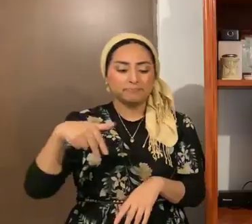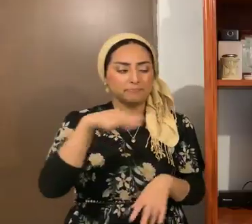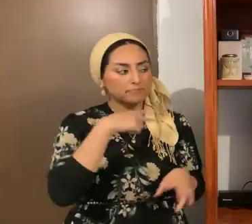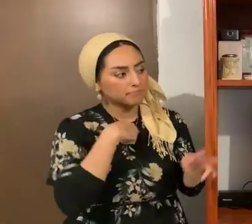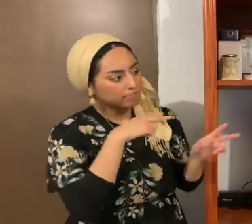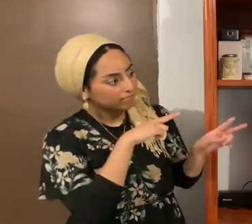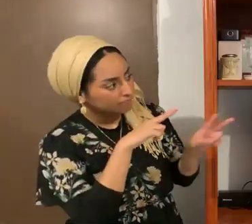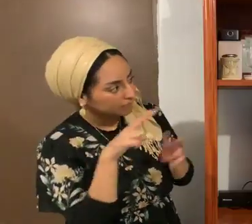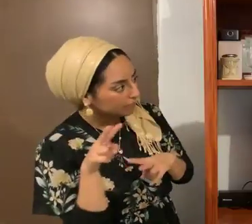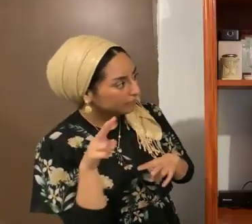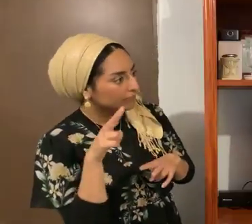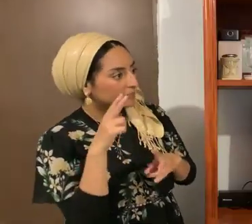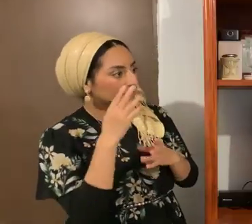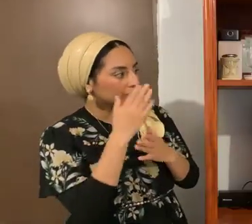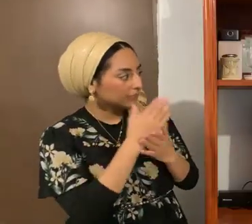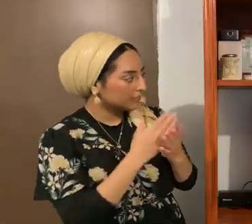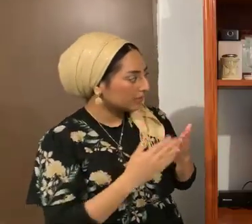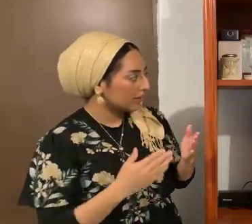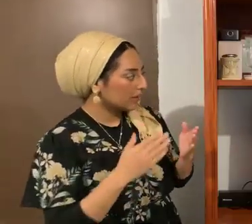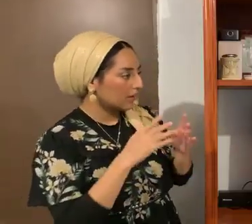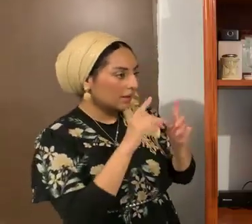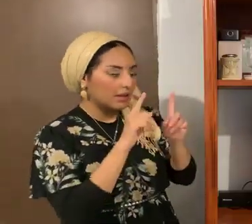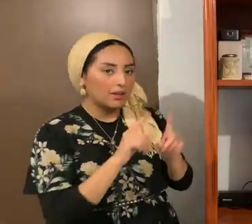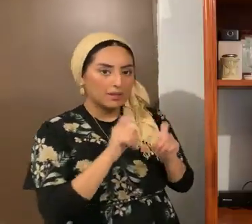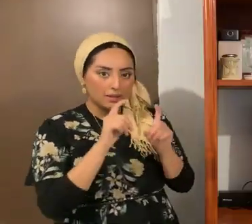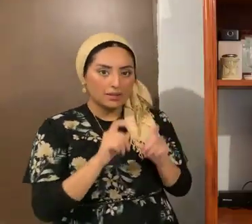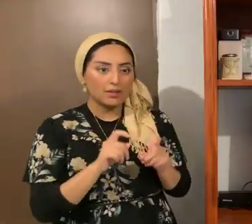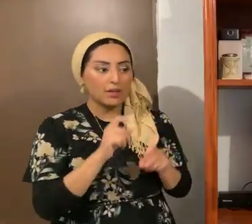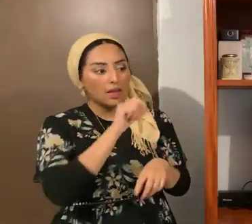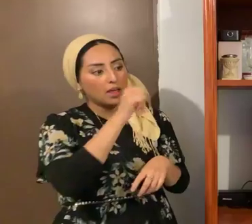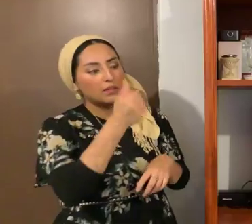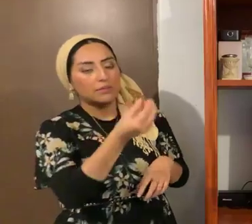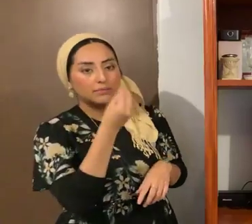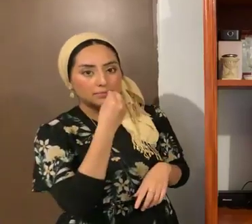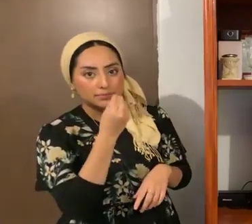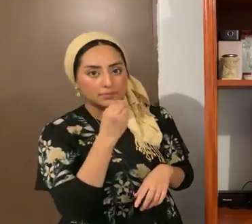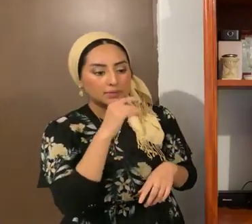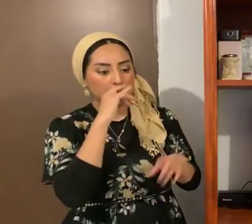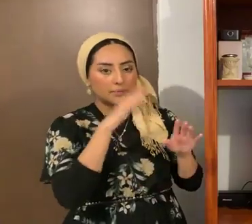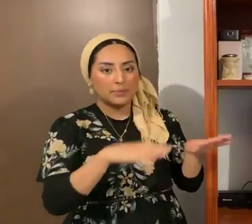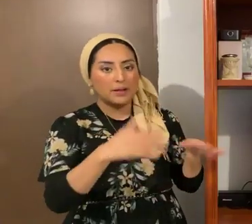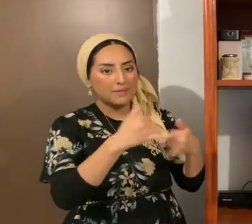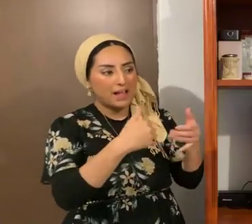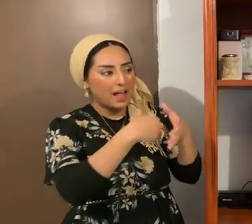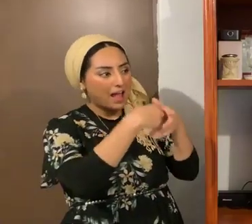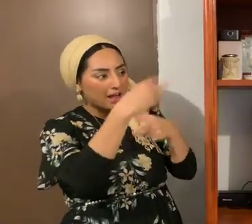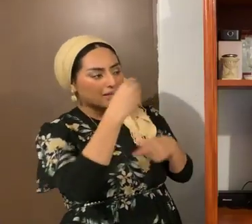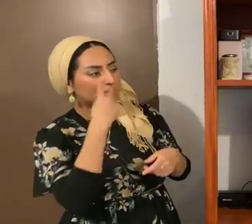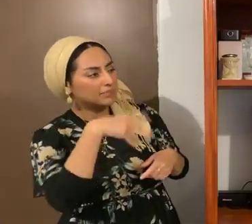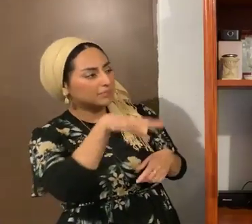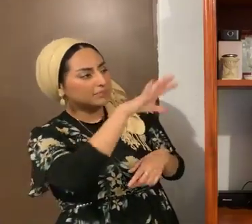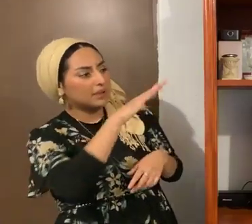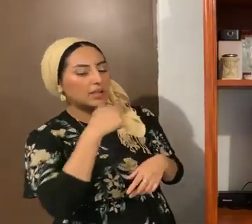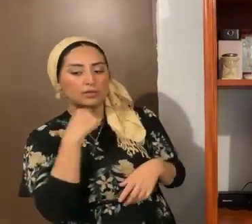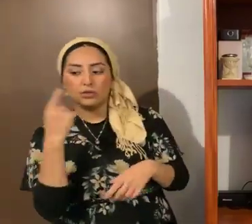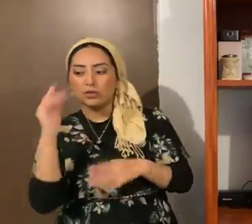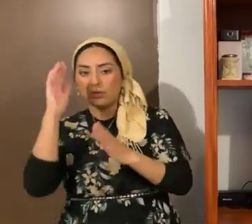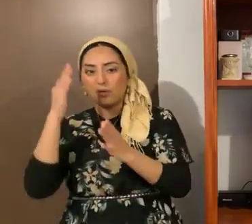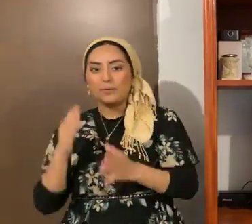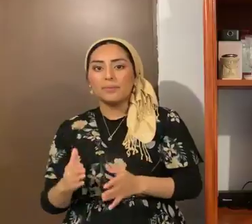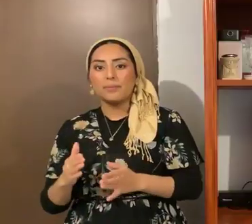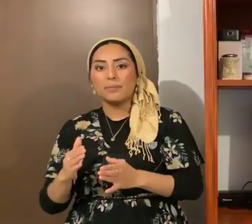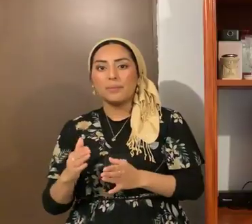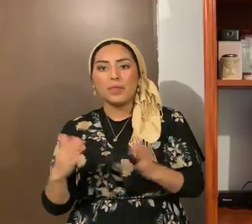y vi a todos, algunos haciendo su examen, otros comiendo, nuestros niños jugando, y le dije a un saquén,